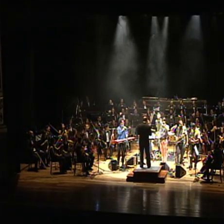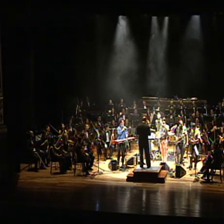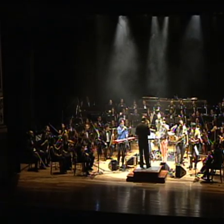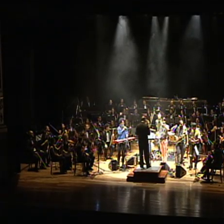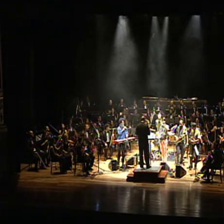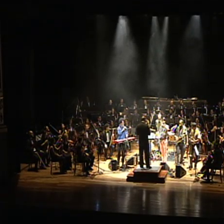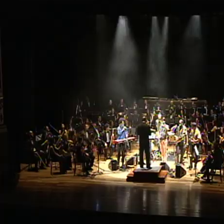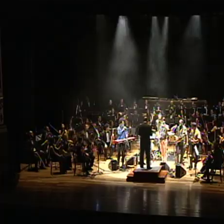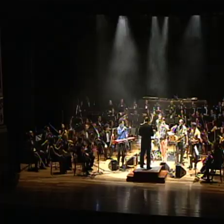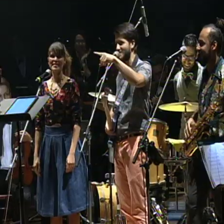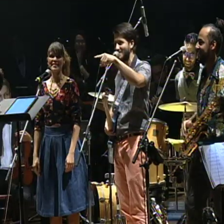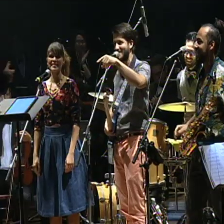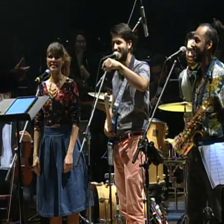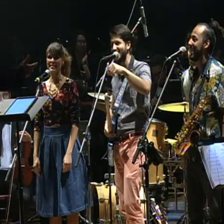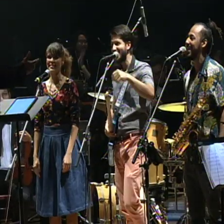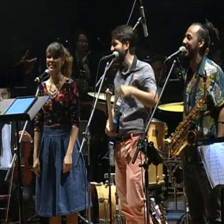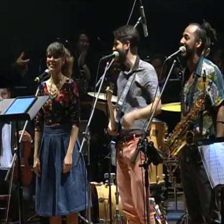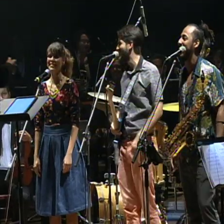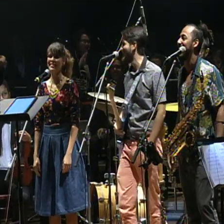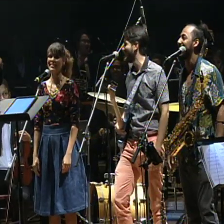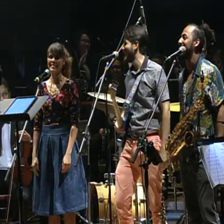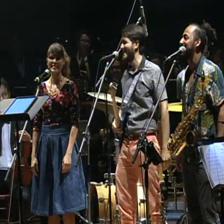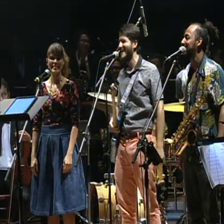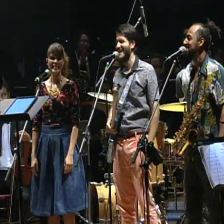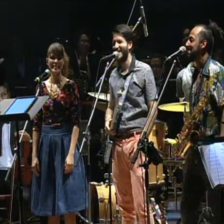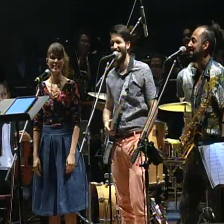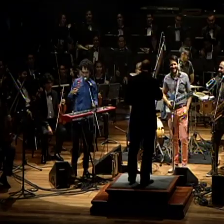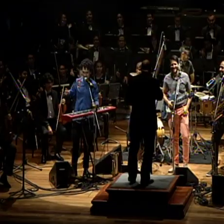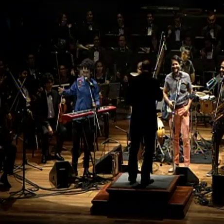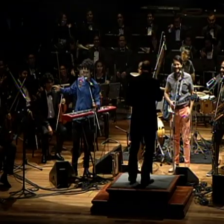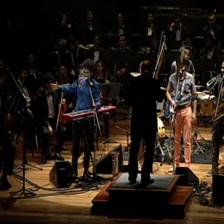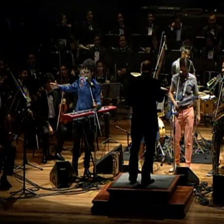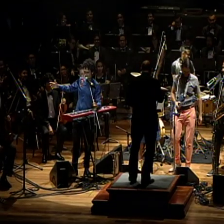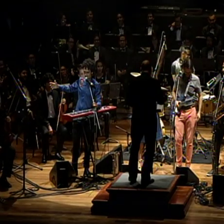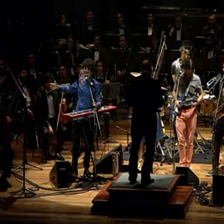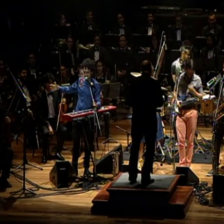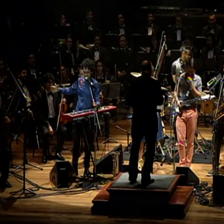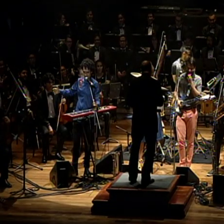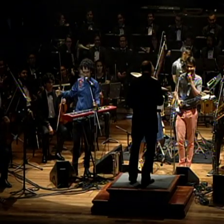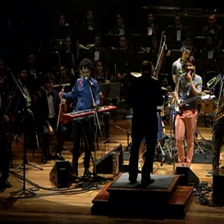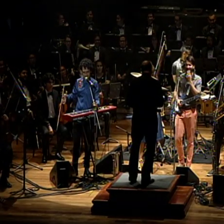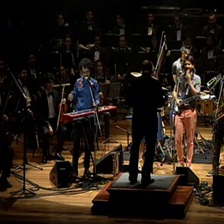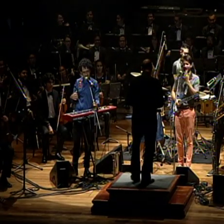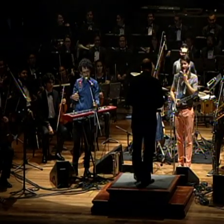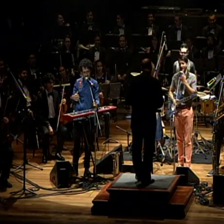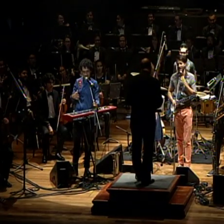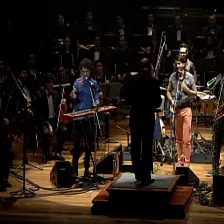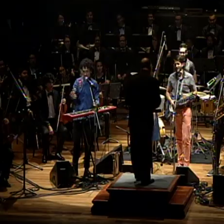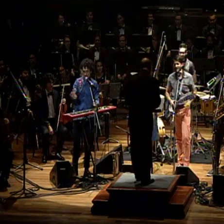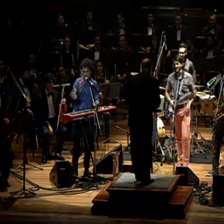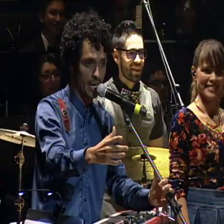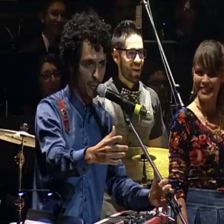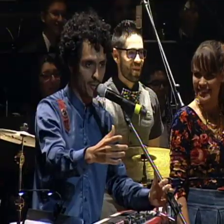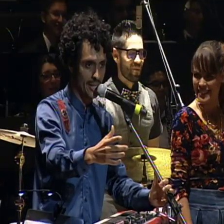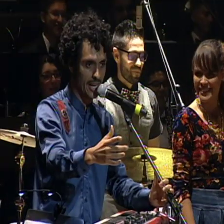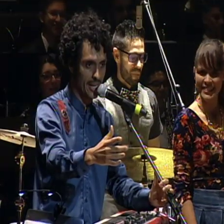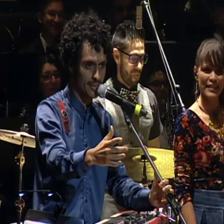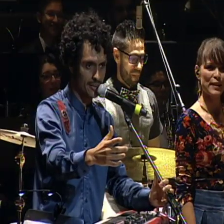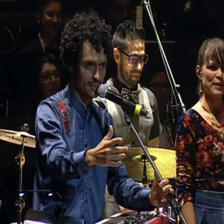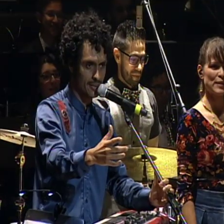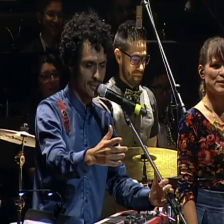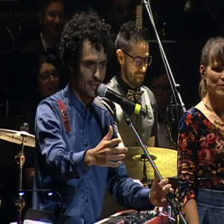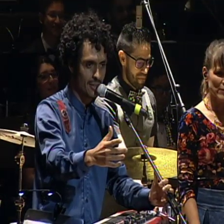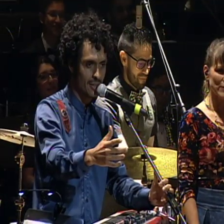Y también en la imaginación del maestro. En la imaginación de todos estos músicos también. ¿Ya saben dónde queda Puerto